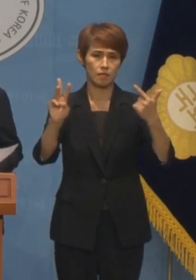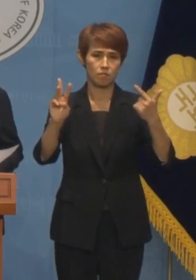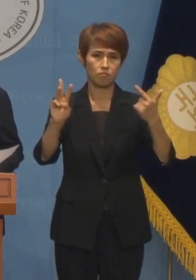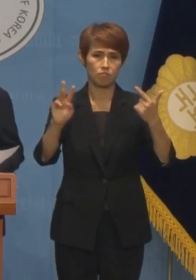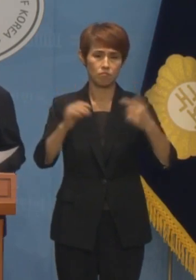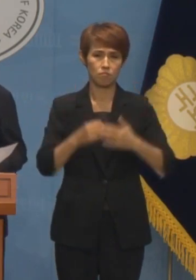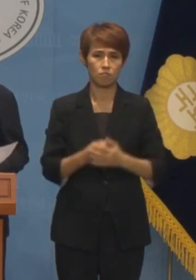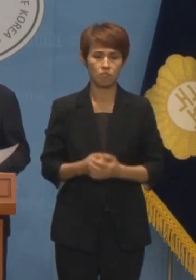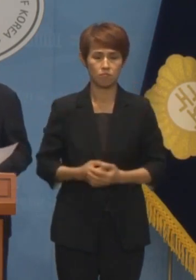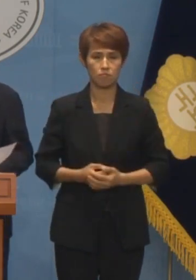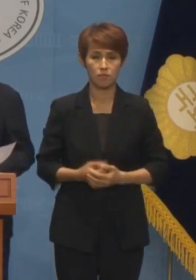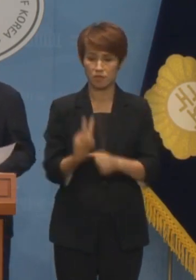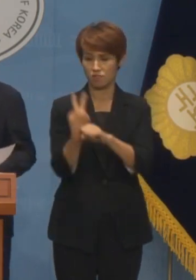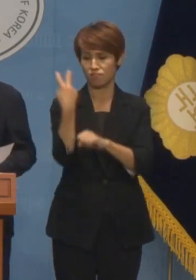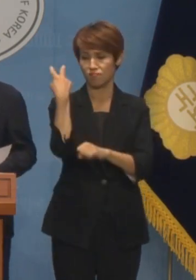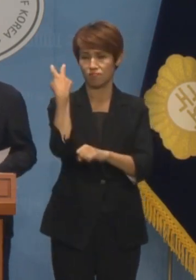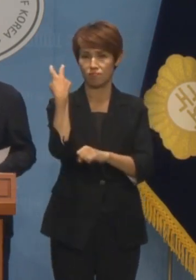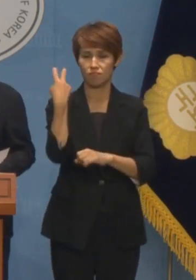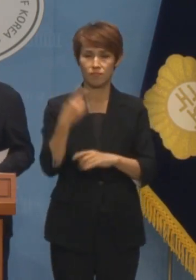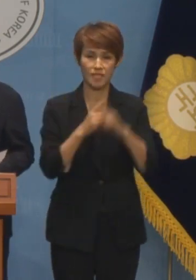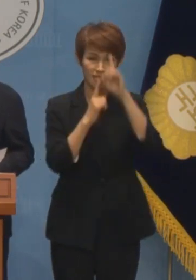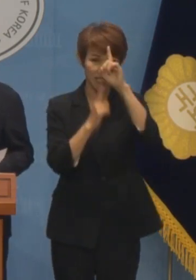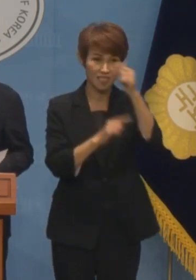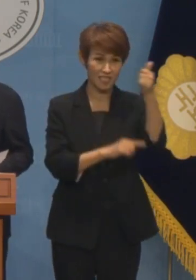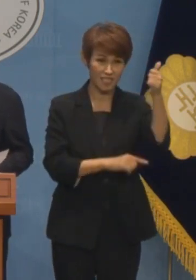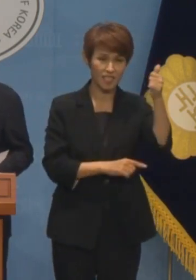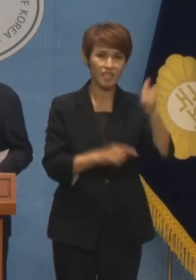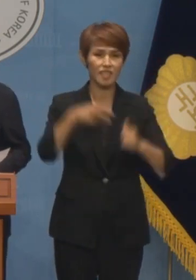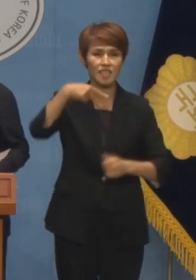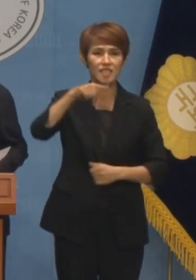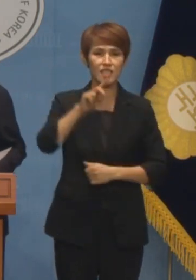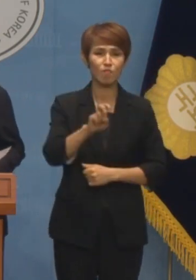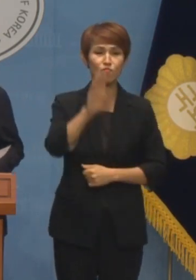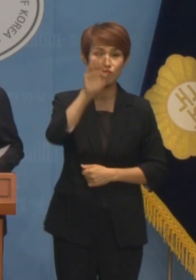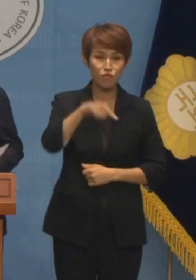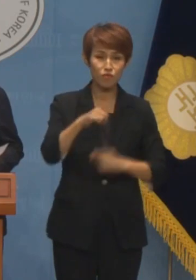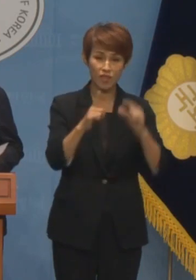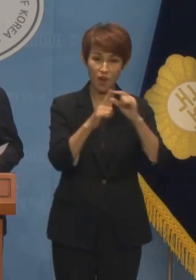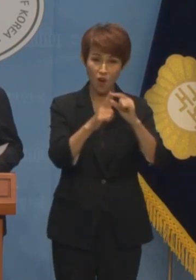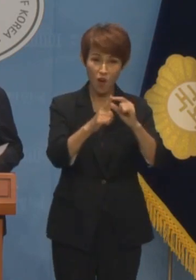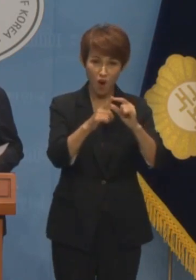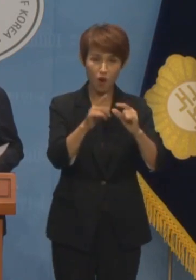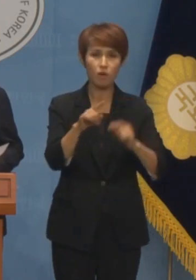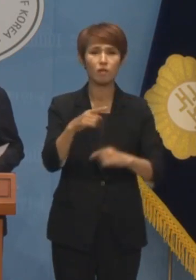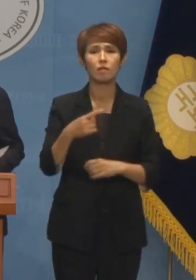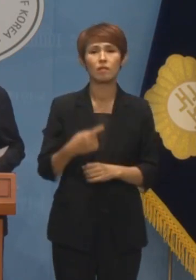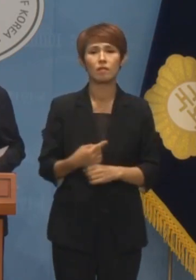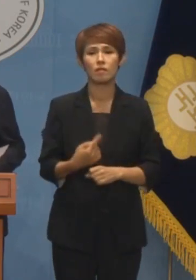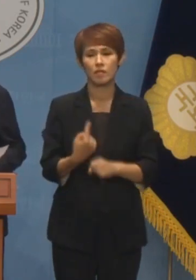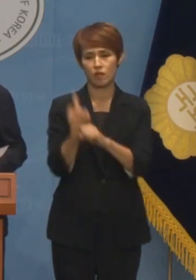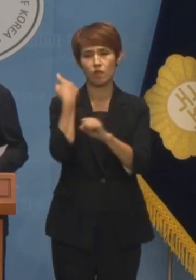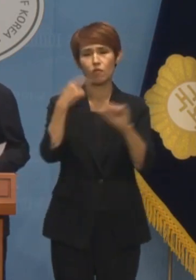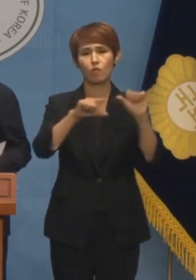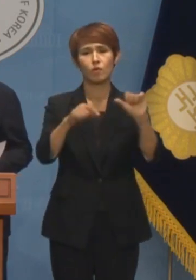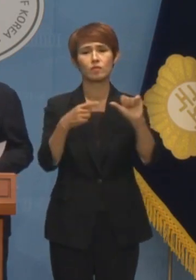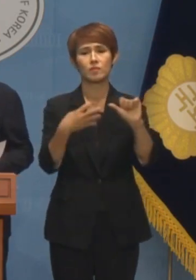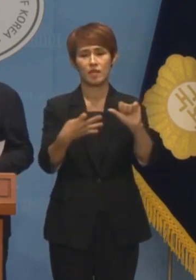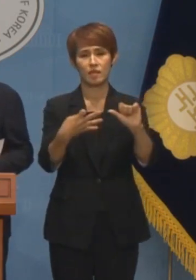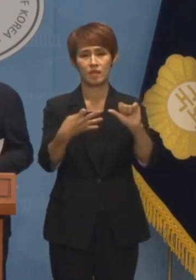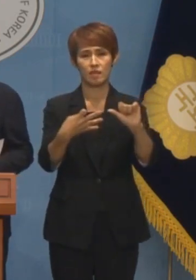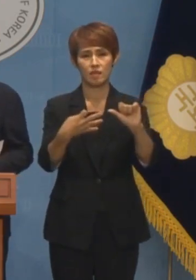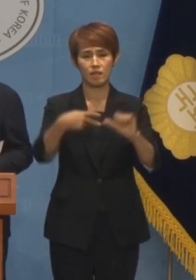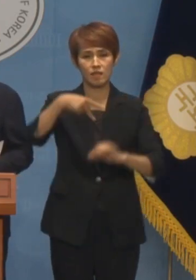2022년 6월 23일. 이종호가 3부라는 단어를 쓴 날짜는 2023년 5월 14일이고요.